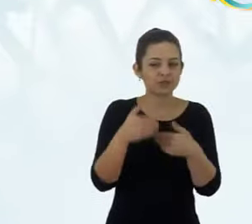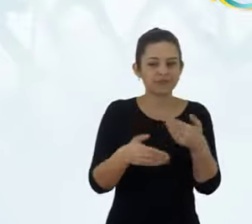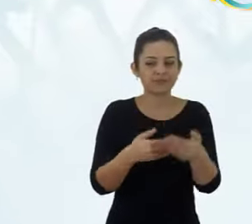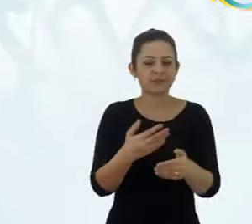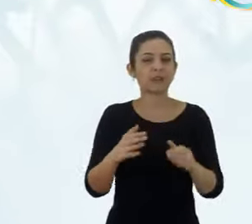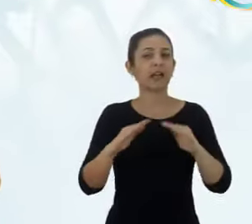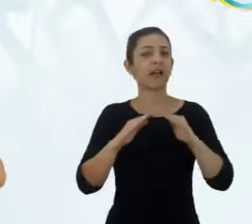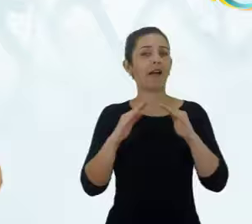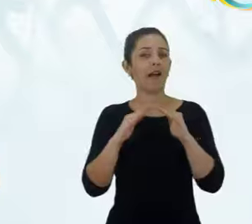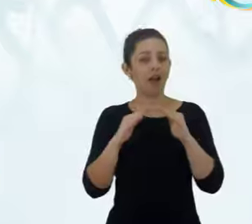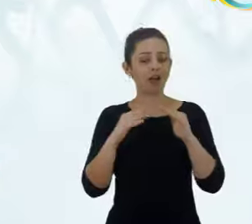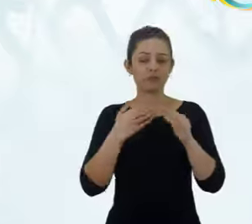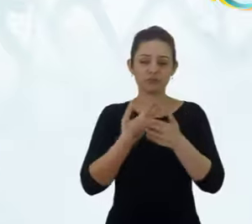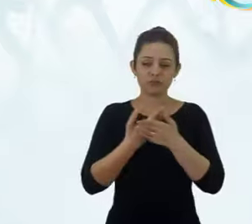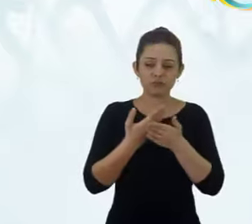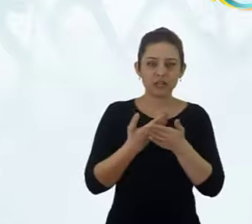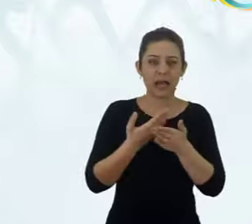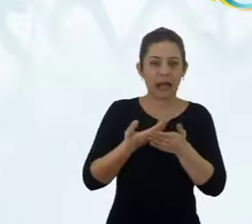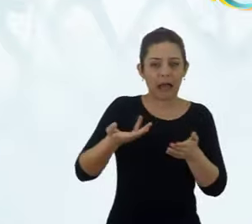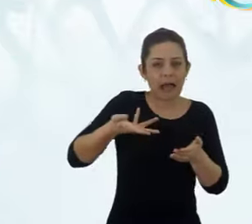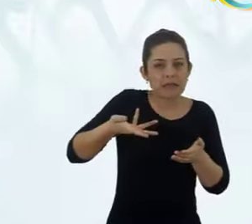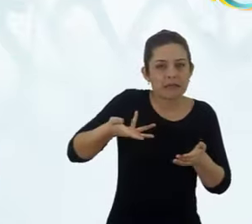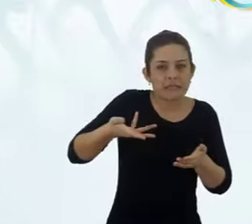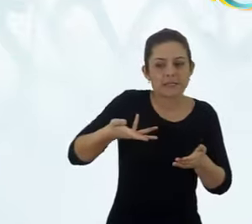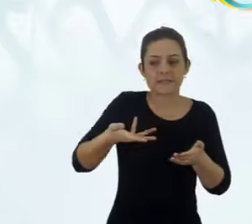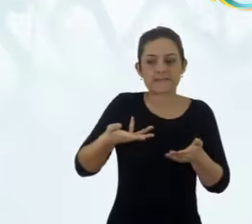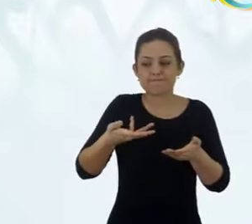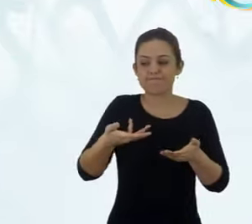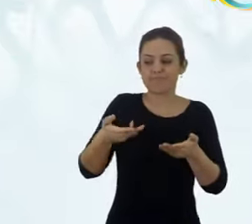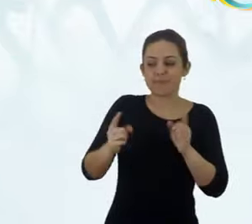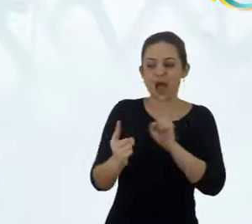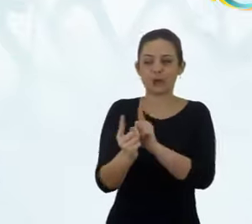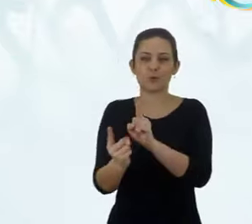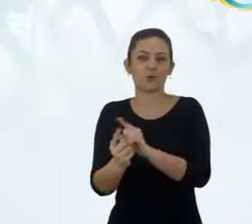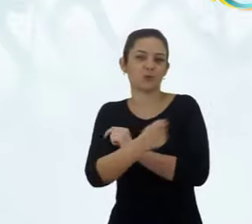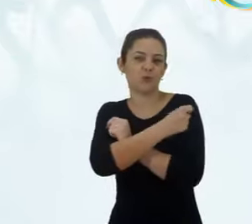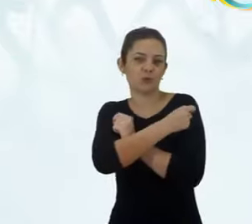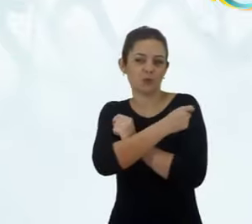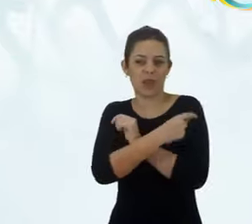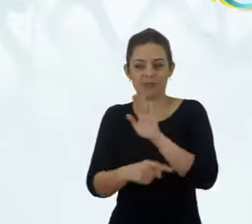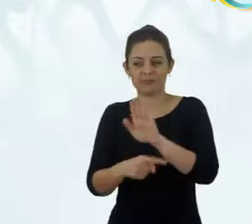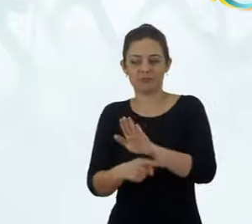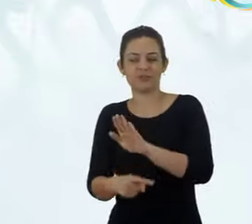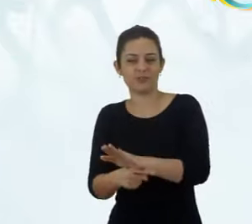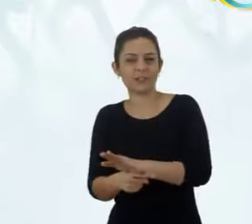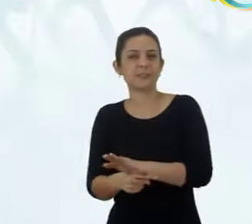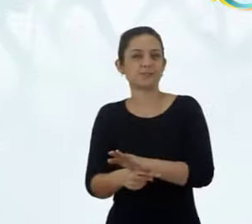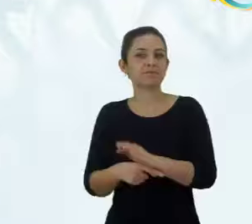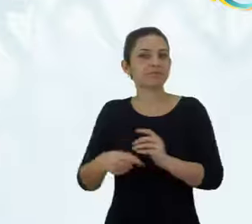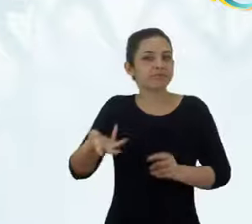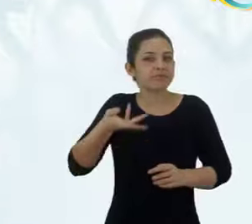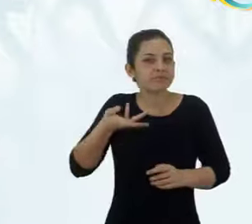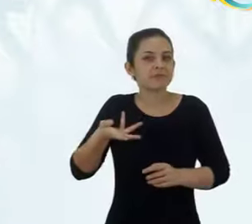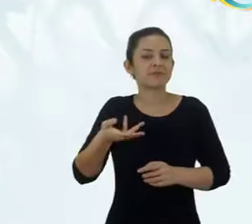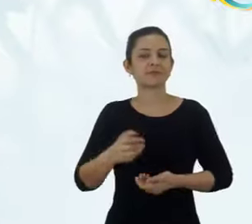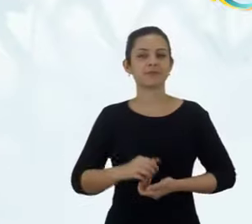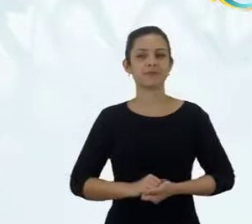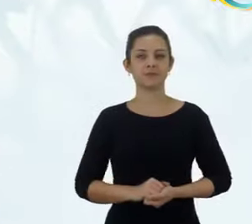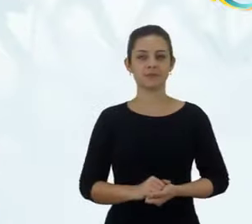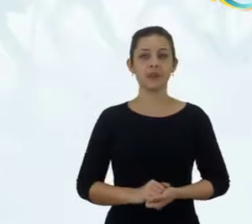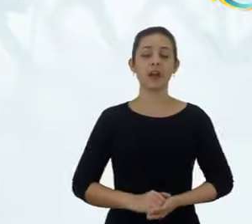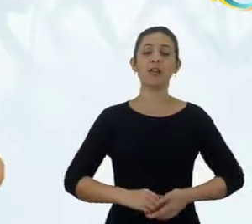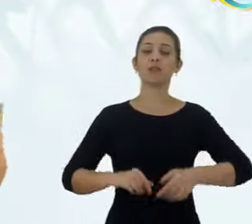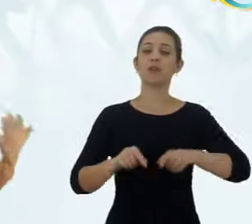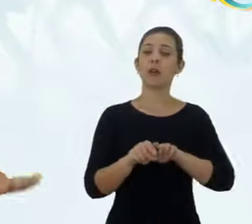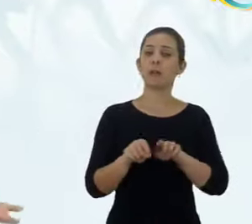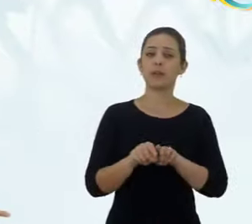diariamente dentro da própria casa para estar acelerando esse processo e podendo estar atendendo esse aluno com uma rapidez